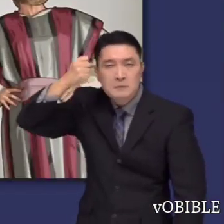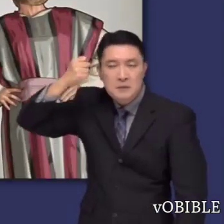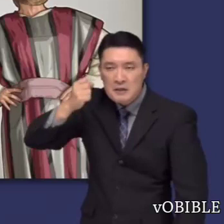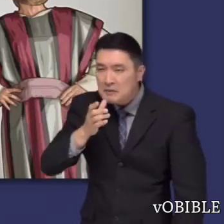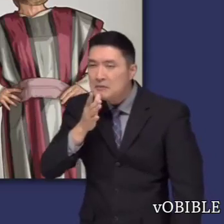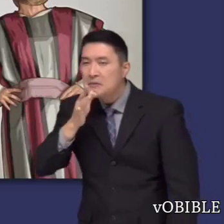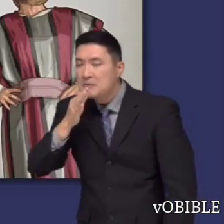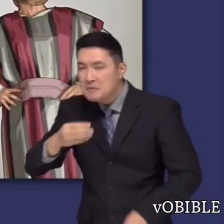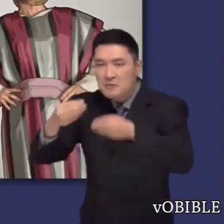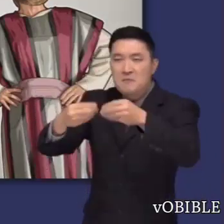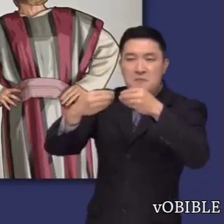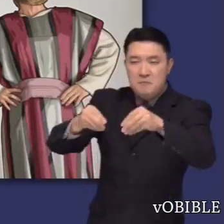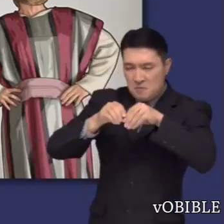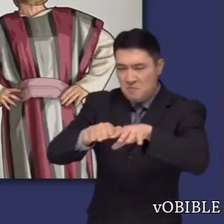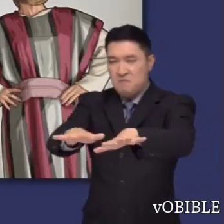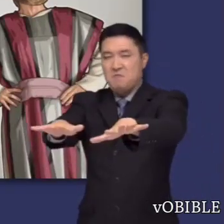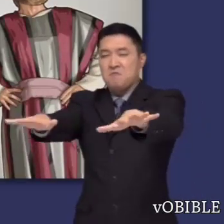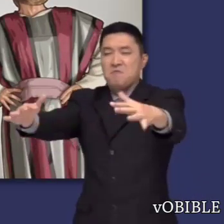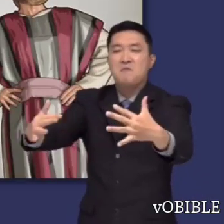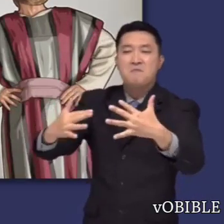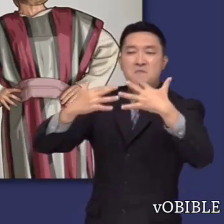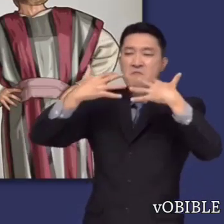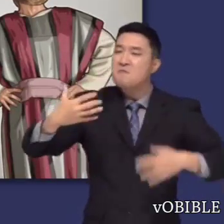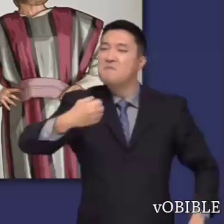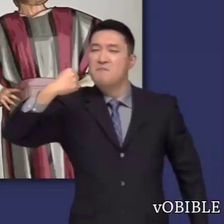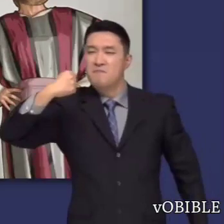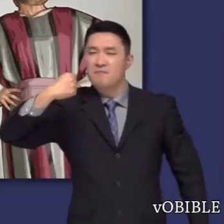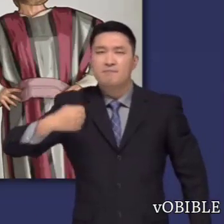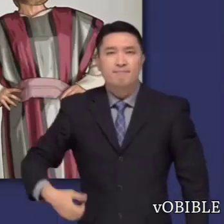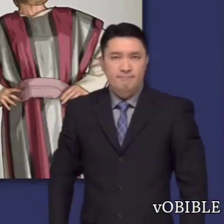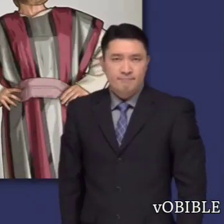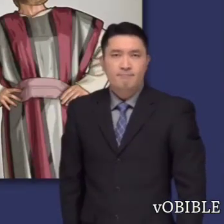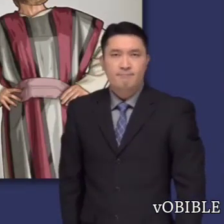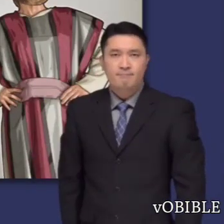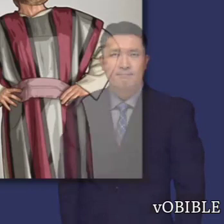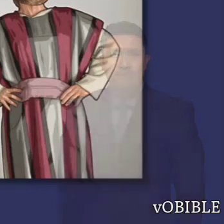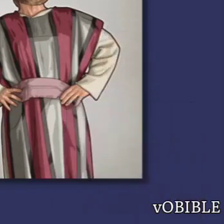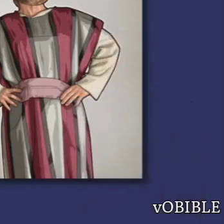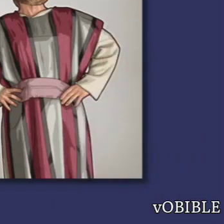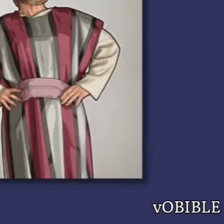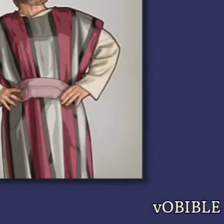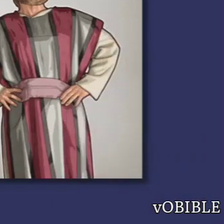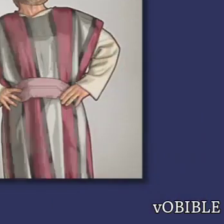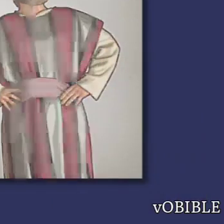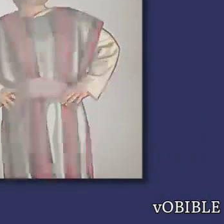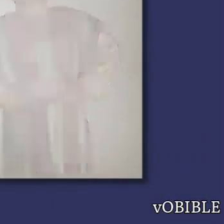宗教领袖群体，这些人会使自己凌驾在会众之上。